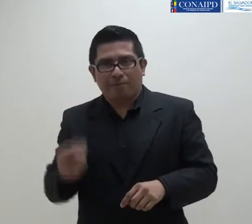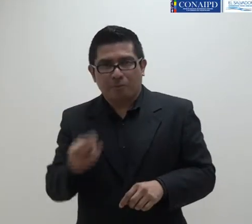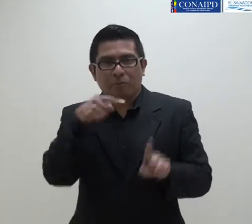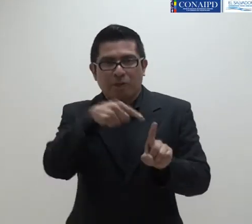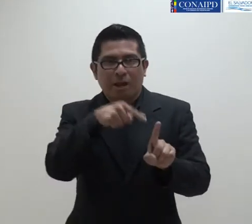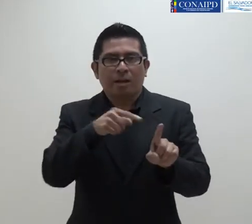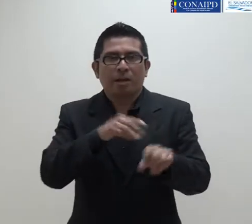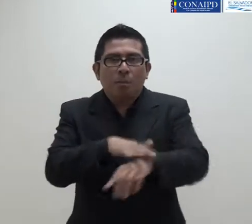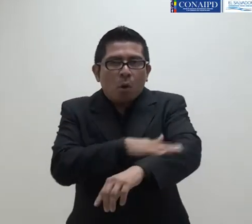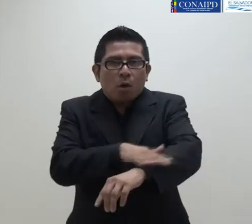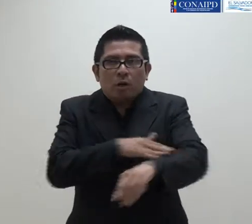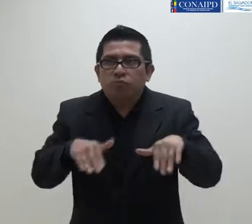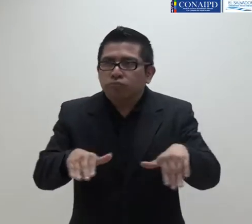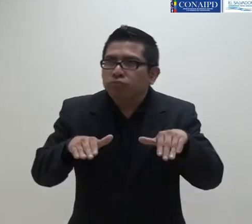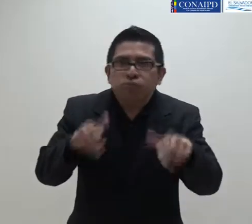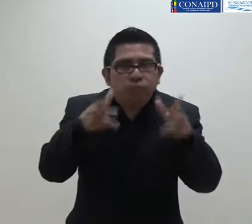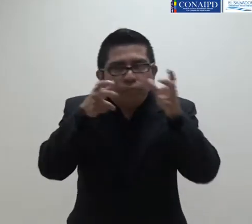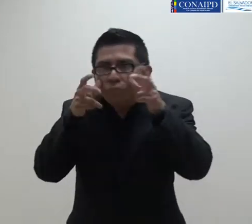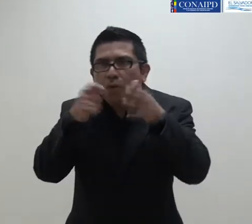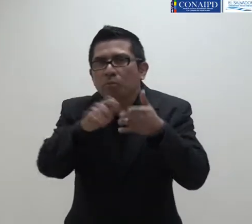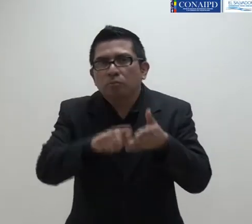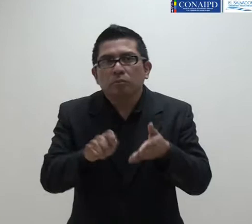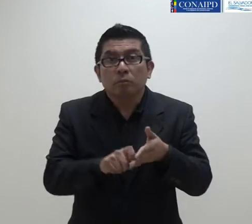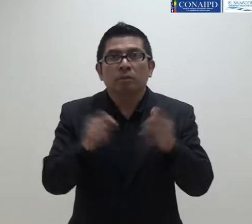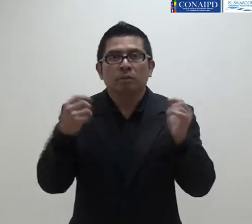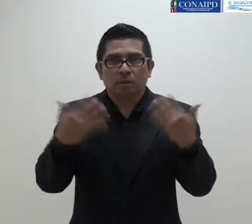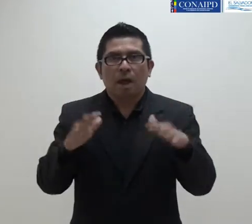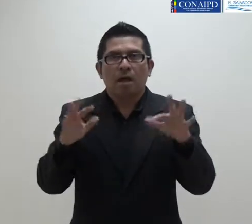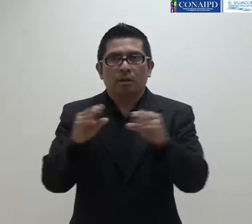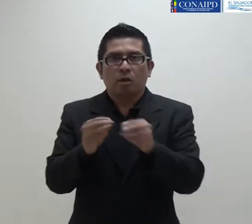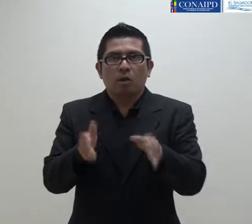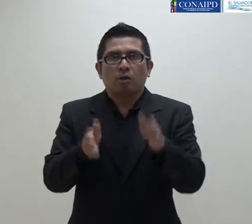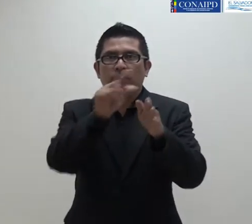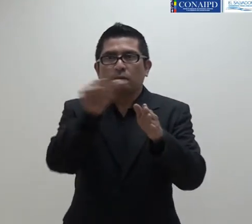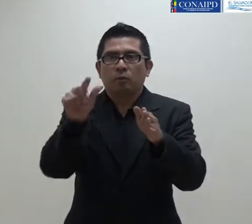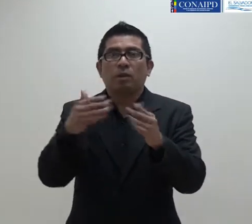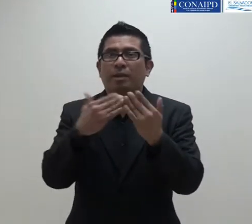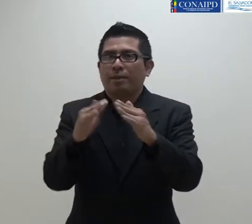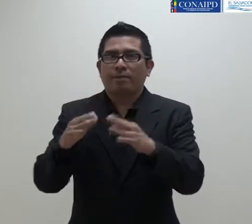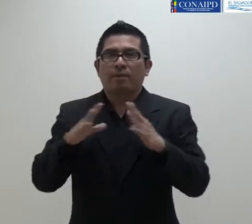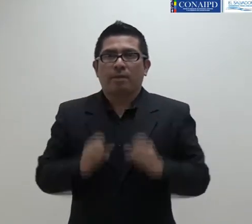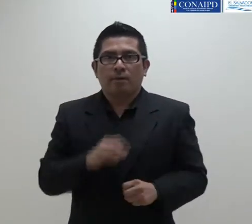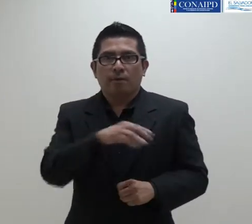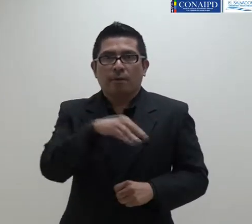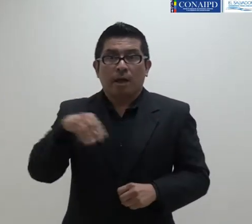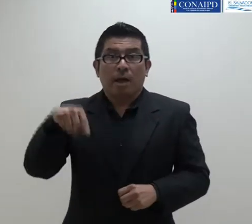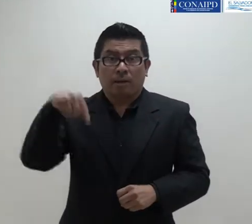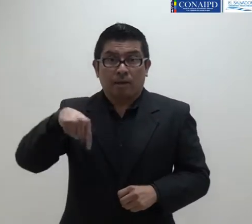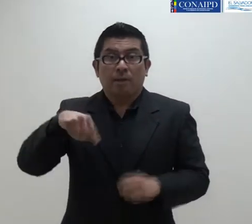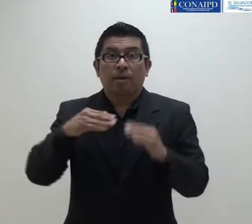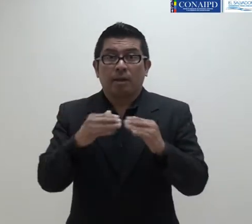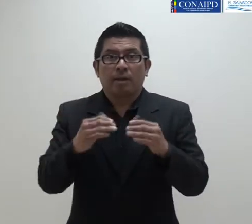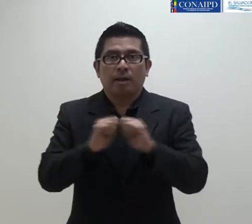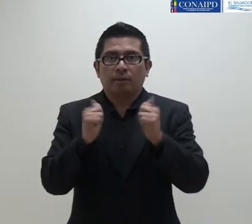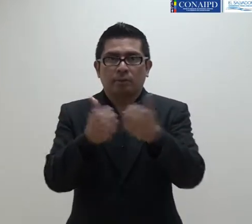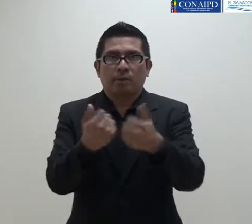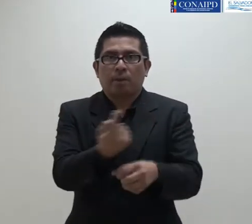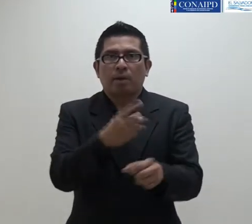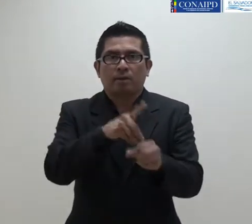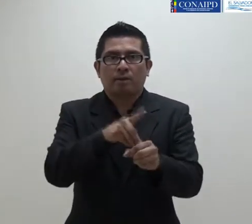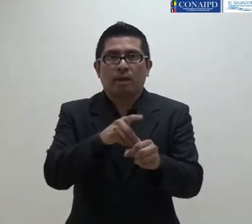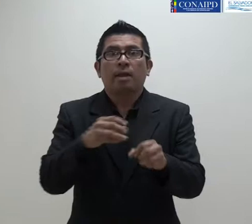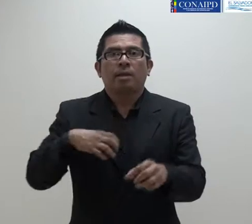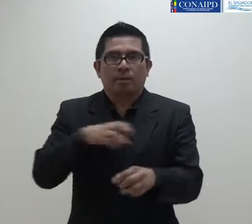Unidas sobre discapacidad. Durante su visita se reunió con diferentes ministerios, organizaciones de y para personas con discapacidad y con